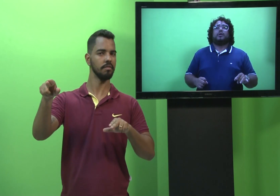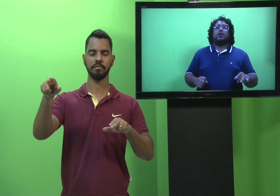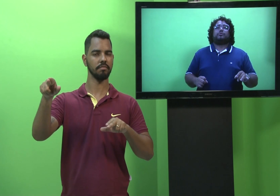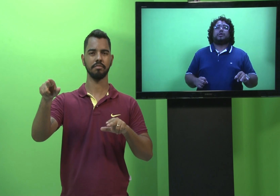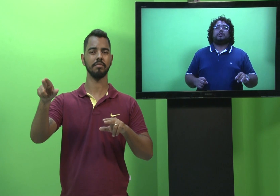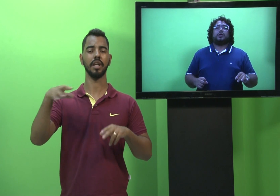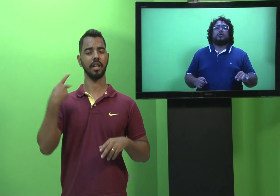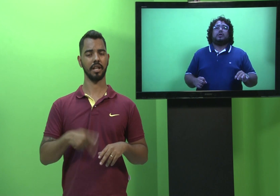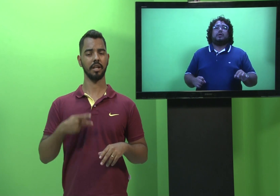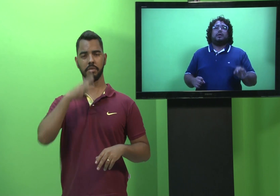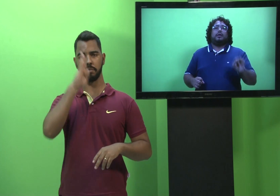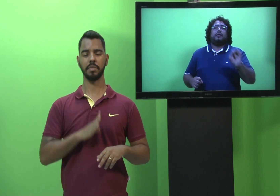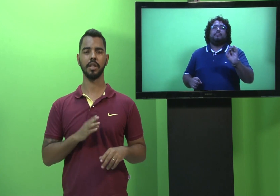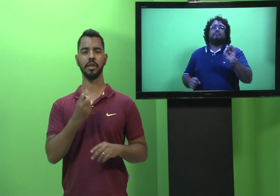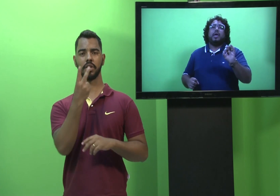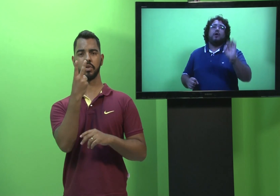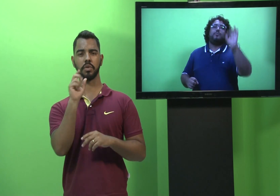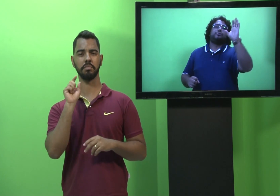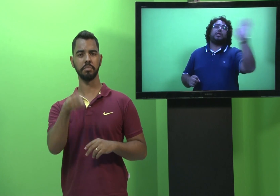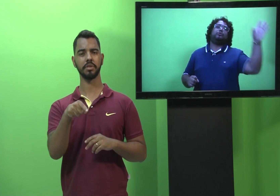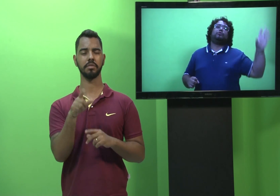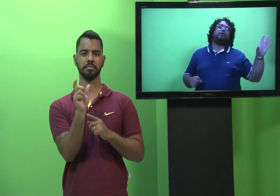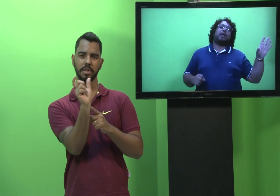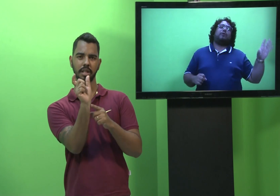ou seja, 0,5% do total.